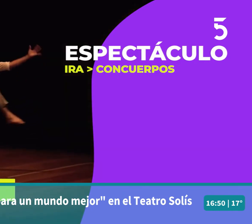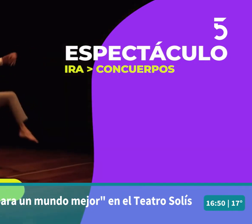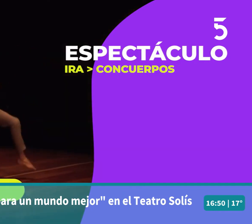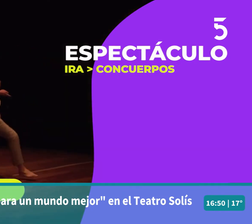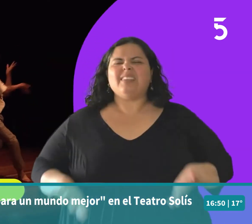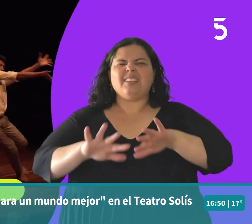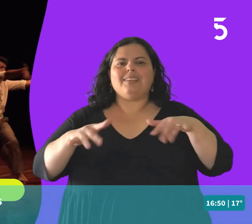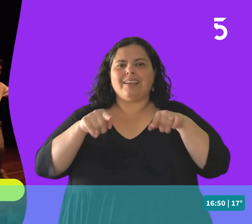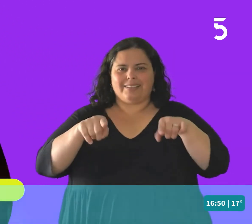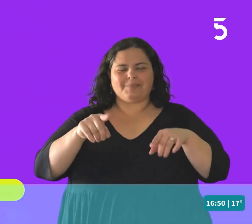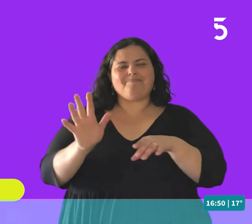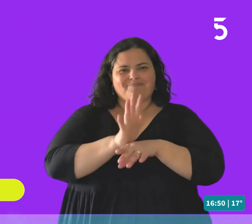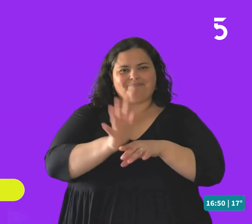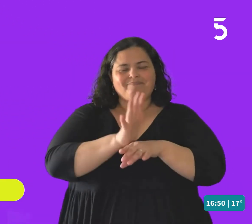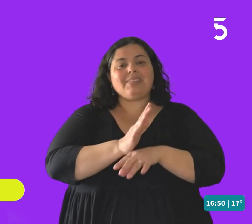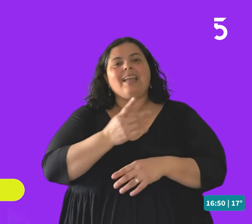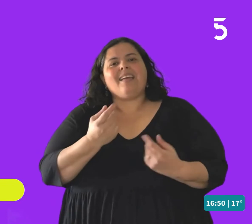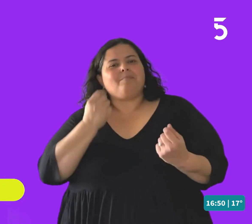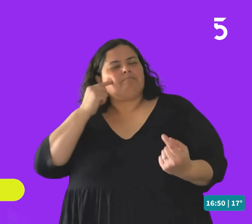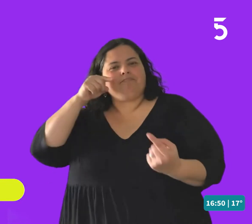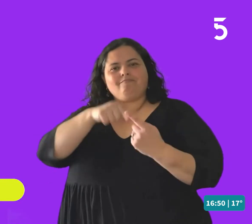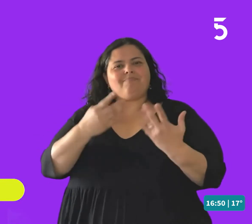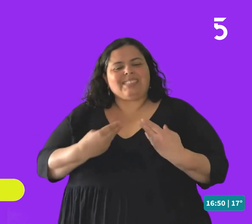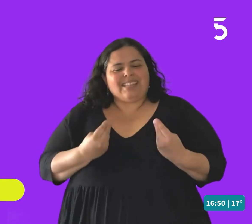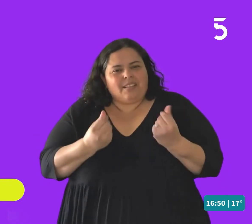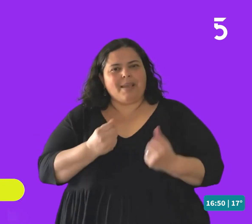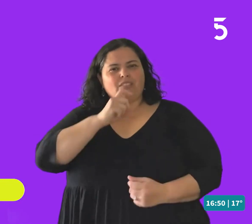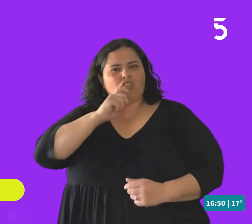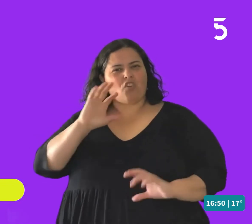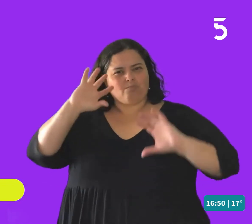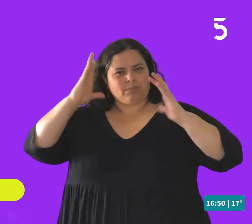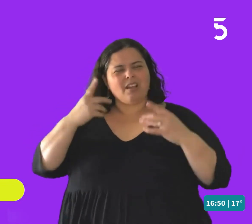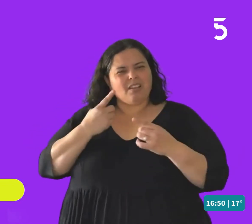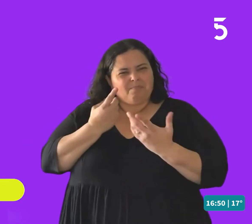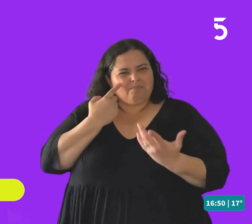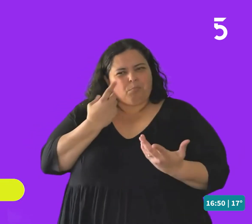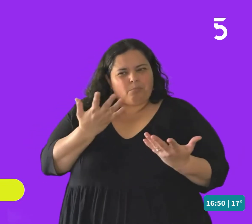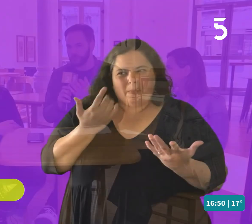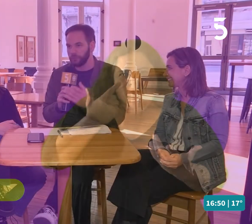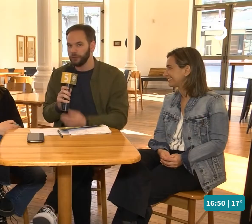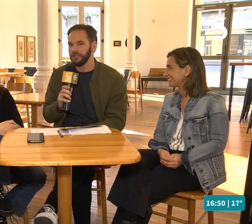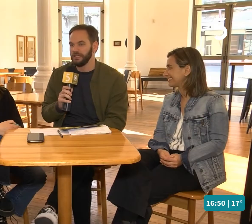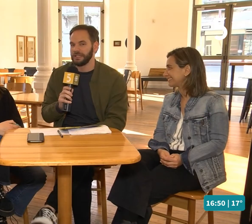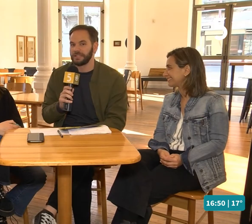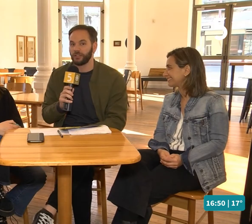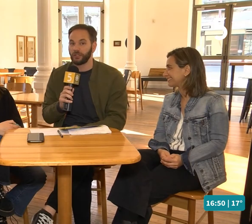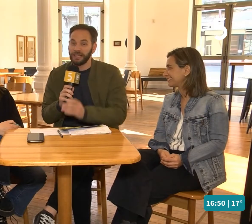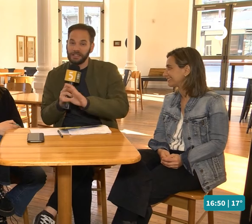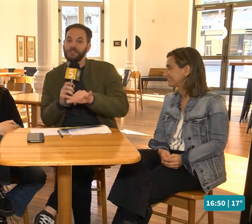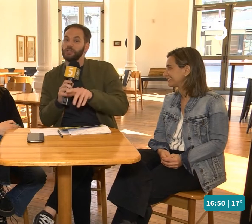intercambiar. Claro. Sí. Bueno, Camila, antes de arrancar, hablábamos de Manos de Héroes, por ejemplo, que estás muy vinculada, que nosotros hicimos un móvil, así que lo recordarán, y si no, en YouTube